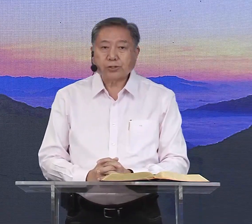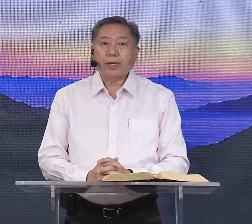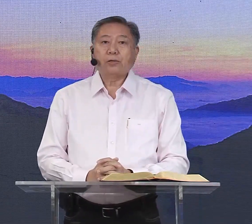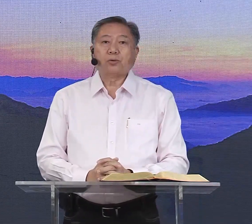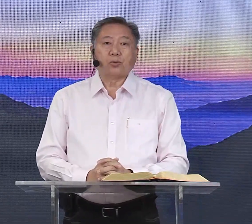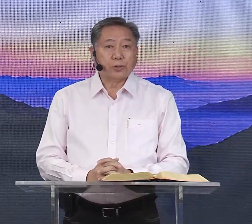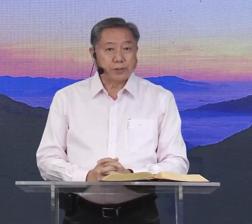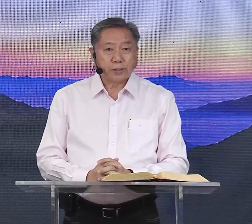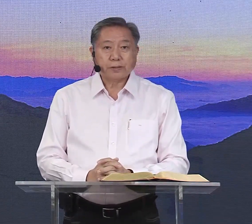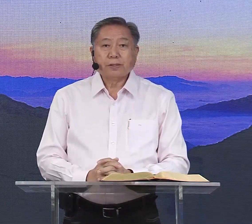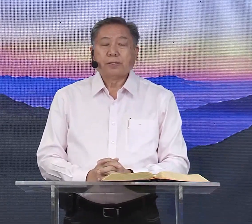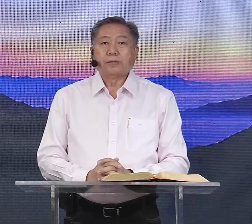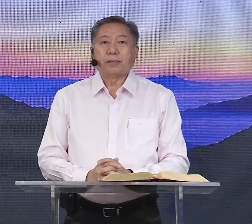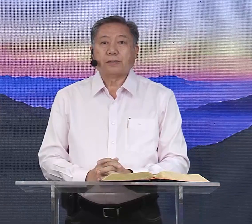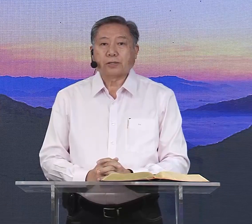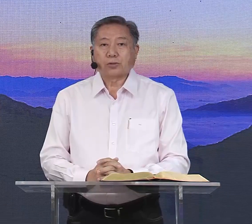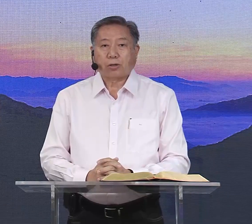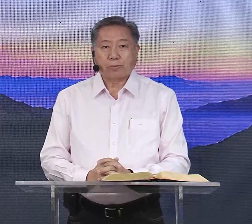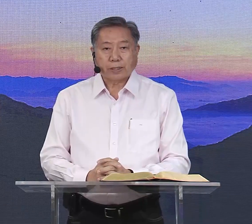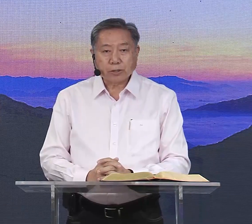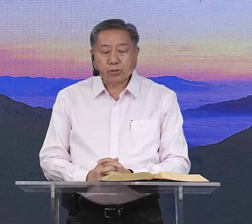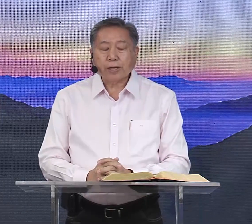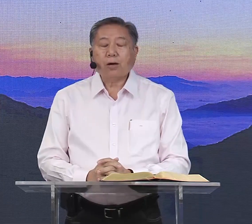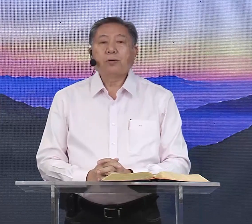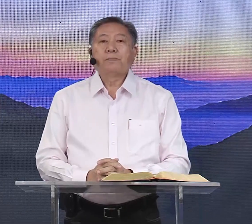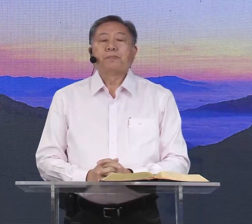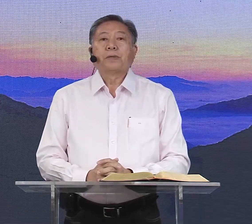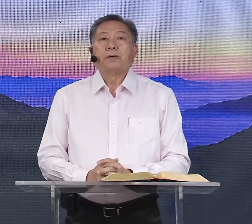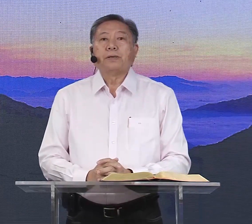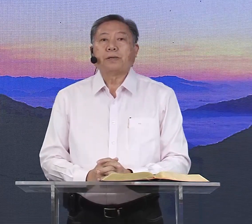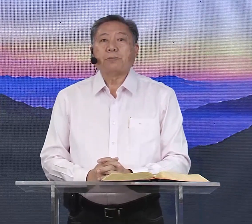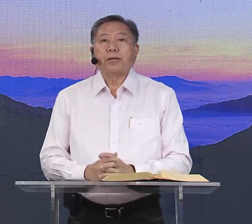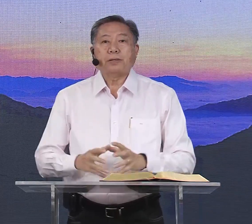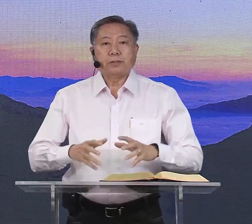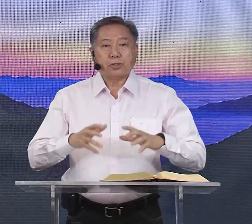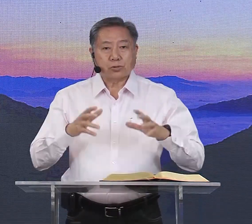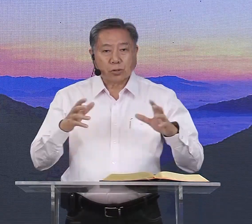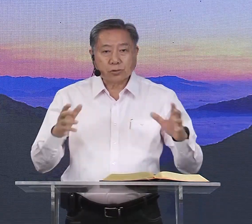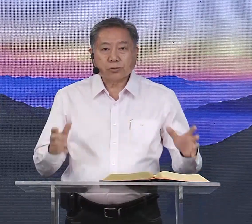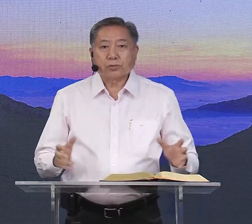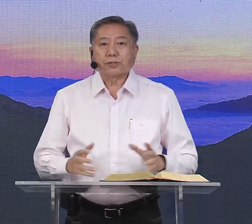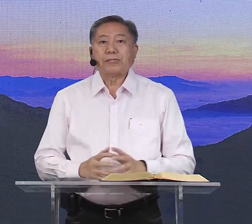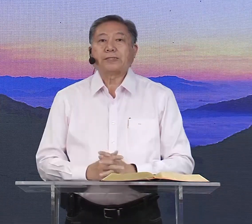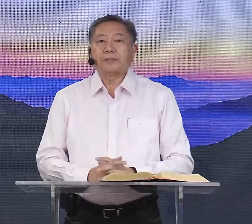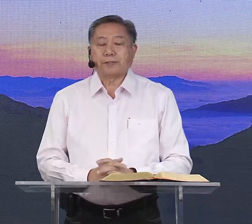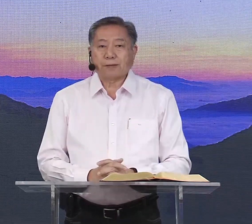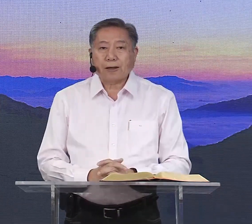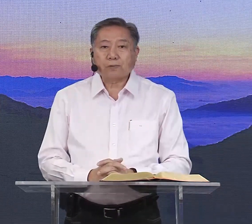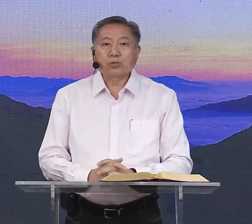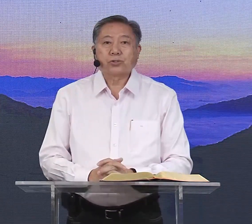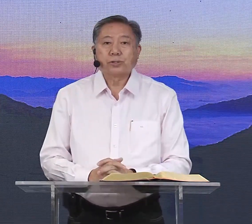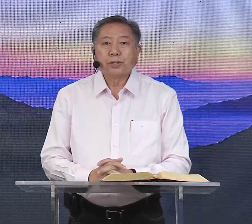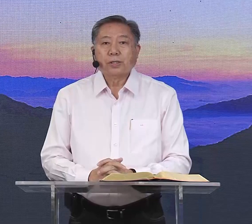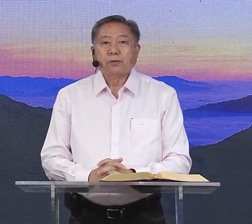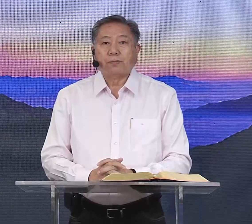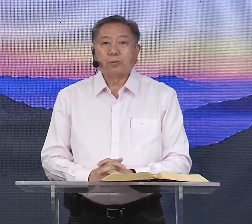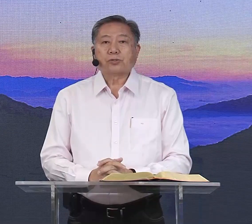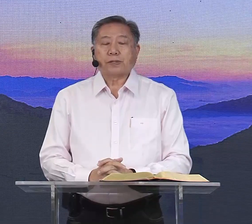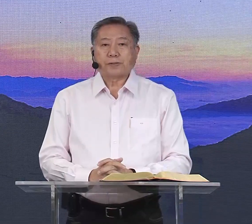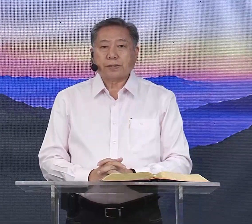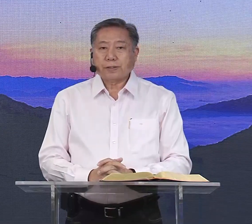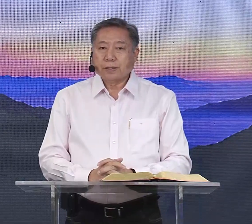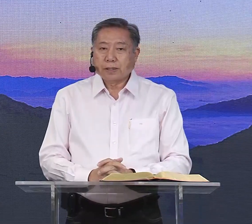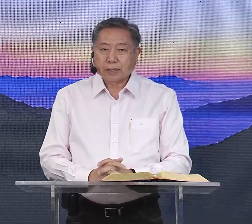do Evangelho cuida, né, da sua obra regional e também de todos os necessitados.